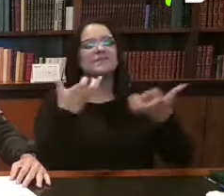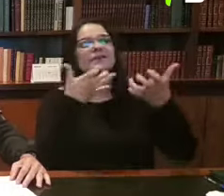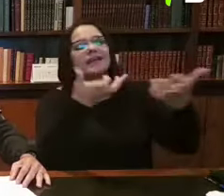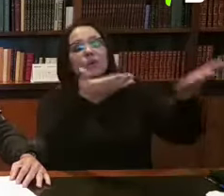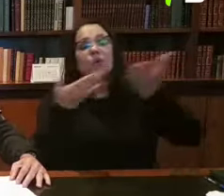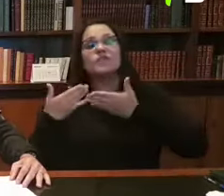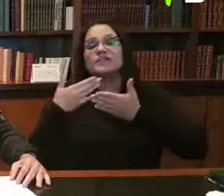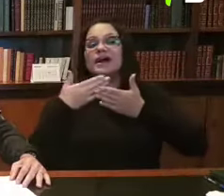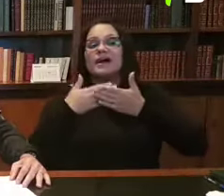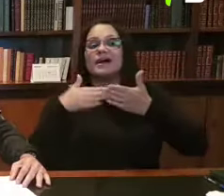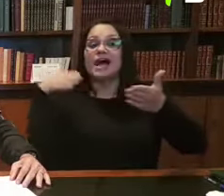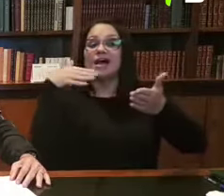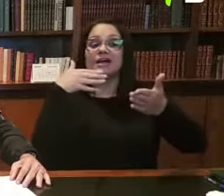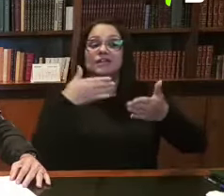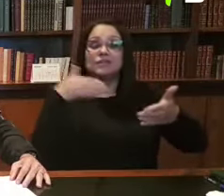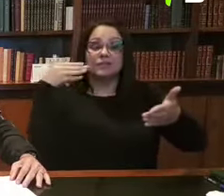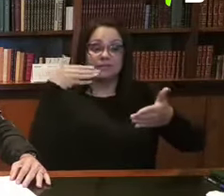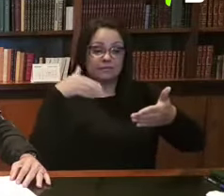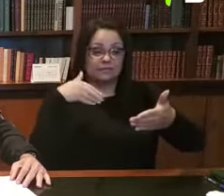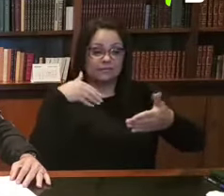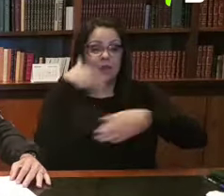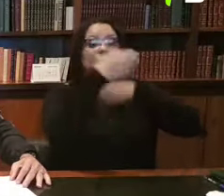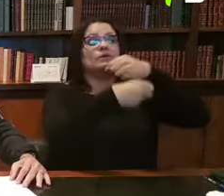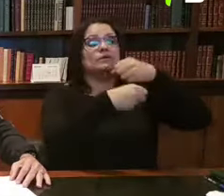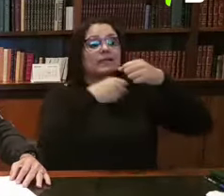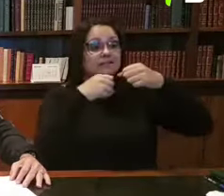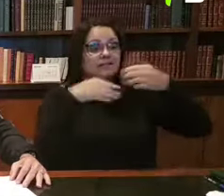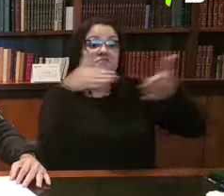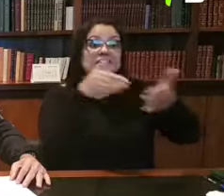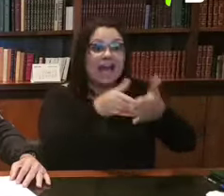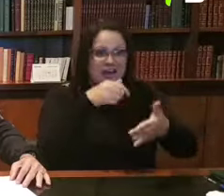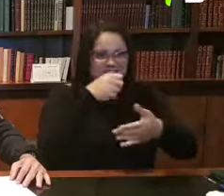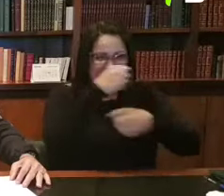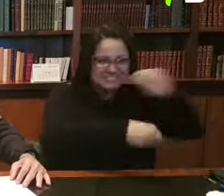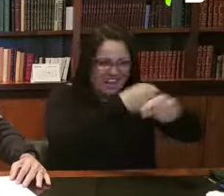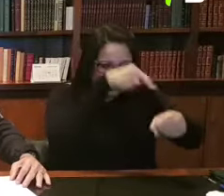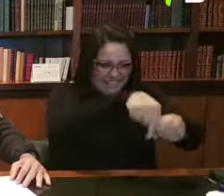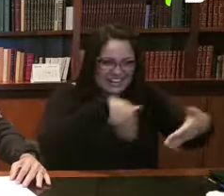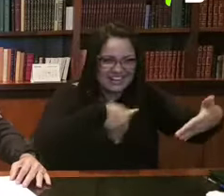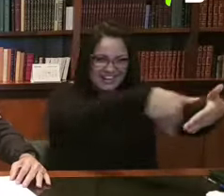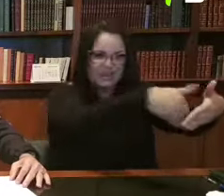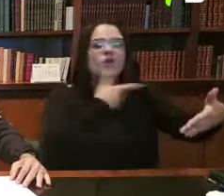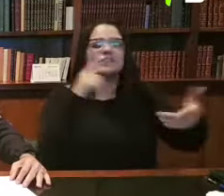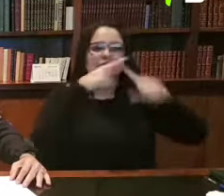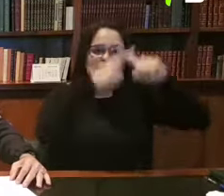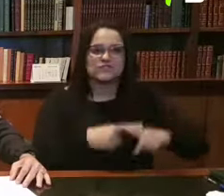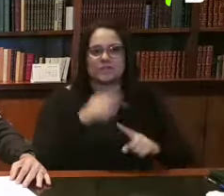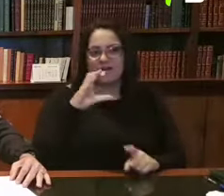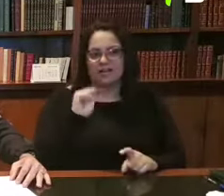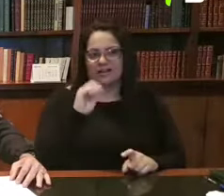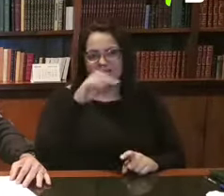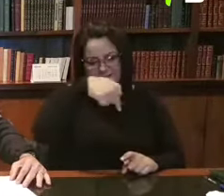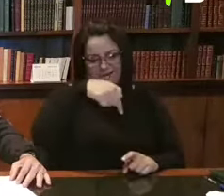quero te convidar para o catar final do ano ver o final do palmeiras e não sei quem aí tá certo e você vai você vai eu vou acertar com a